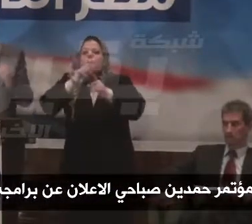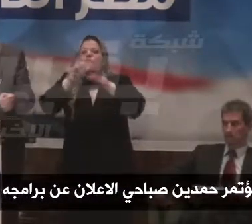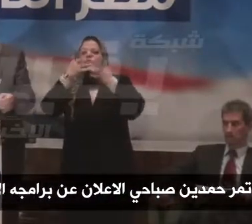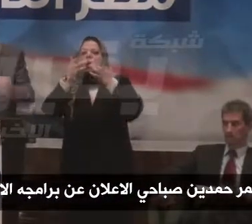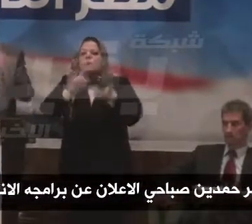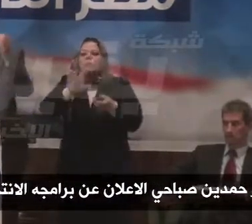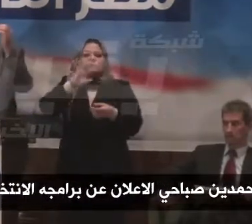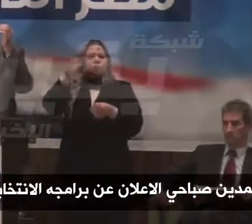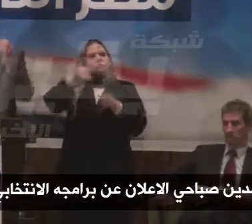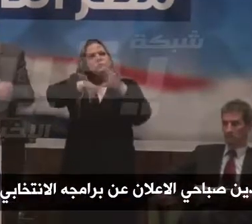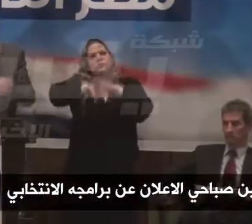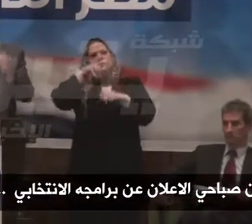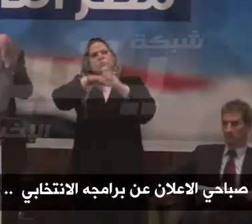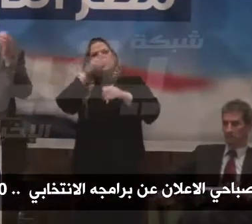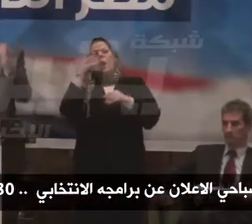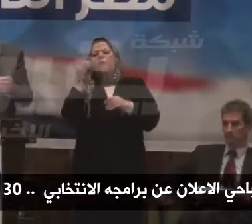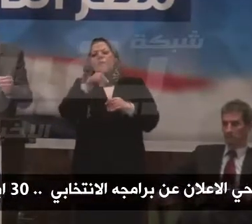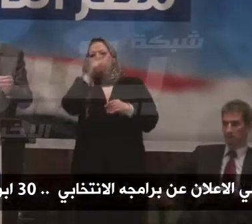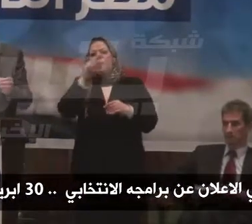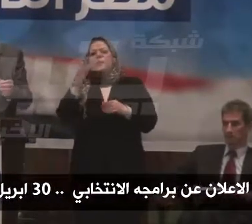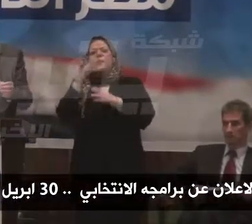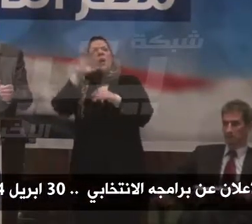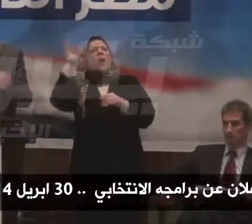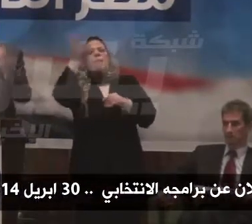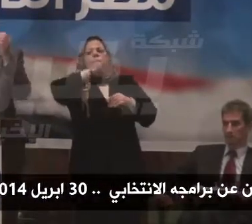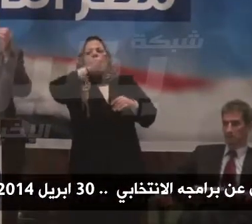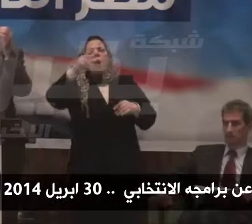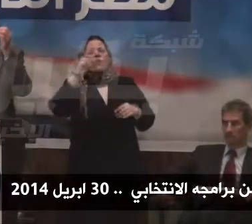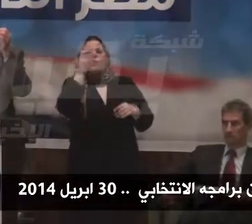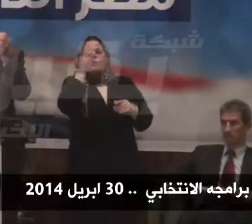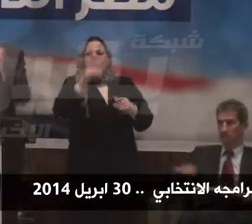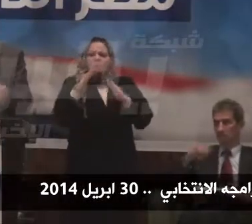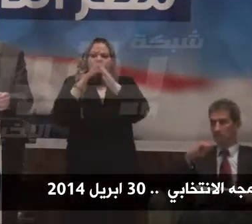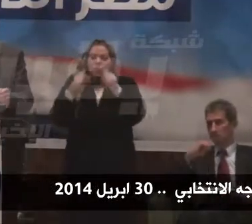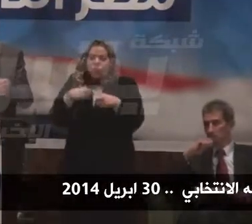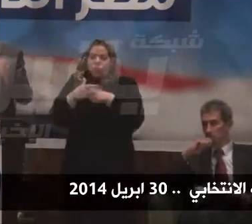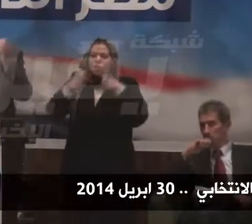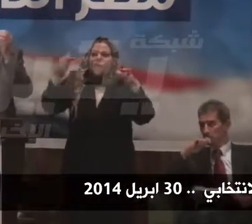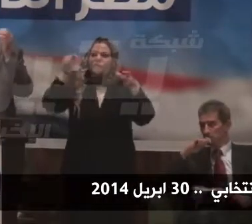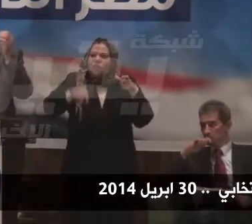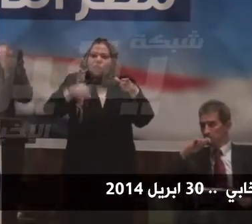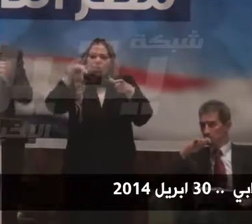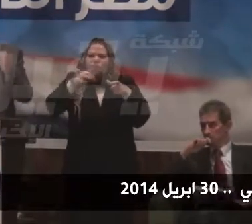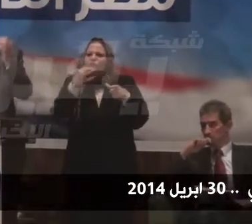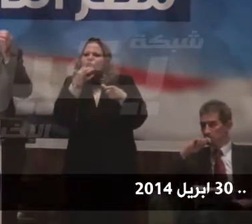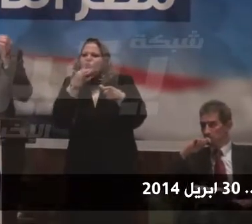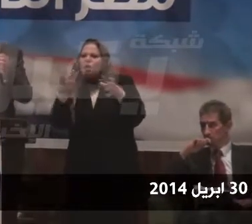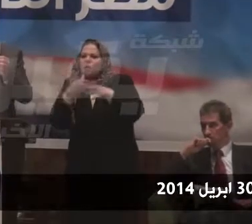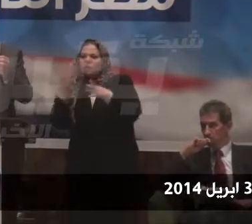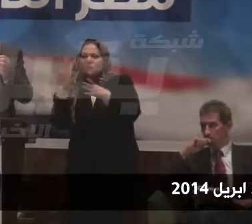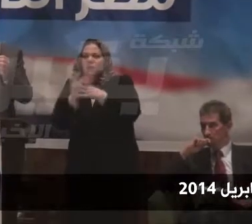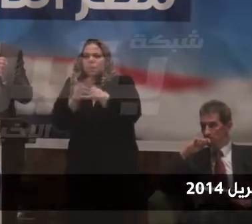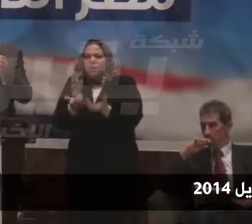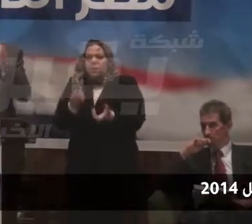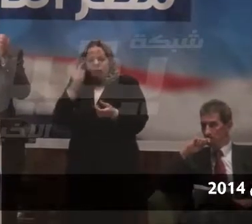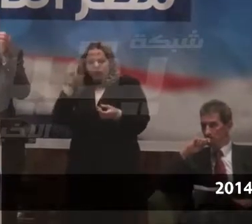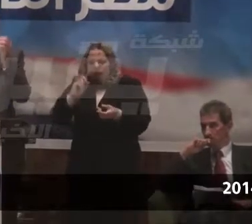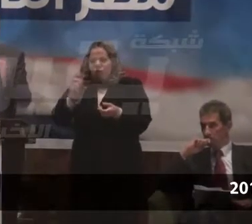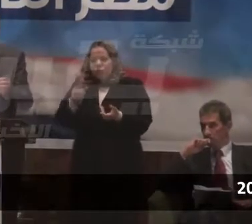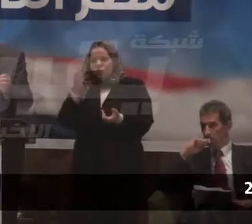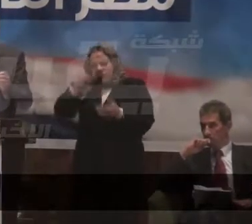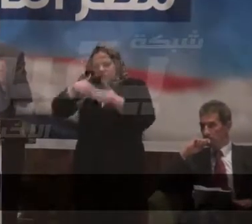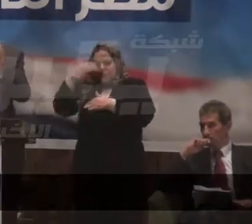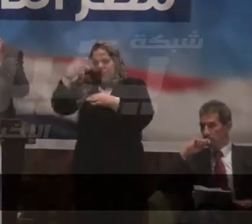والعالم ينتج 40% من الاسماك من البحار وهذه مزارع بسيطه ويمكن انشائها بمنتهى البساطه،